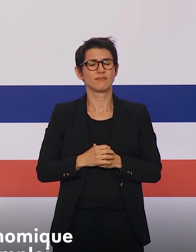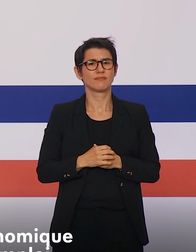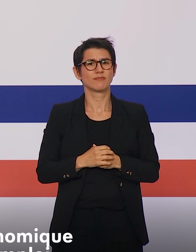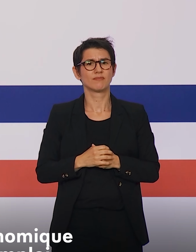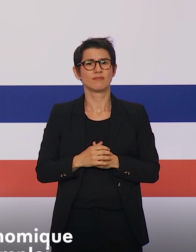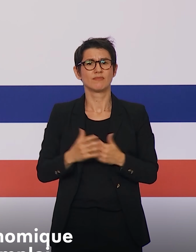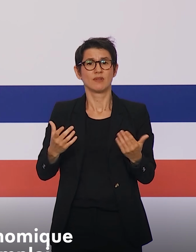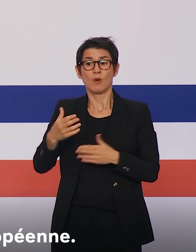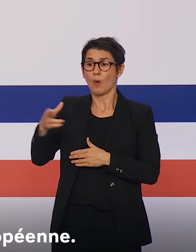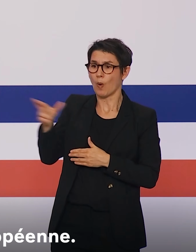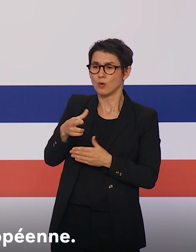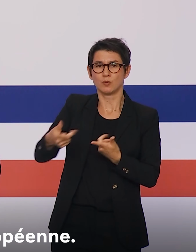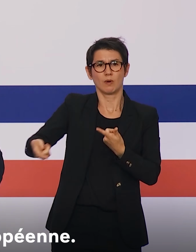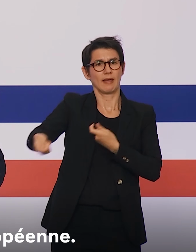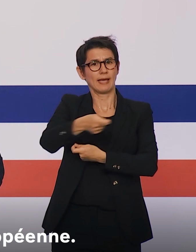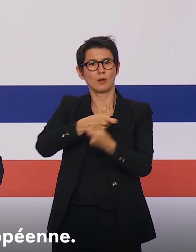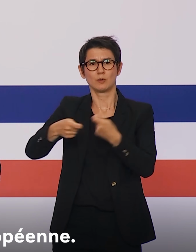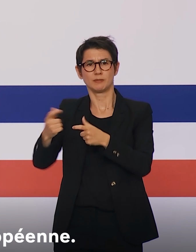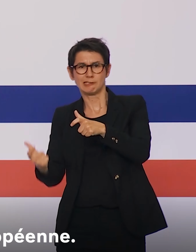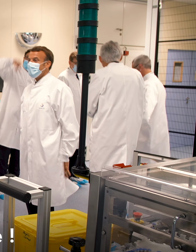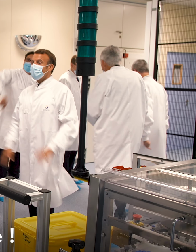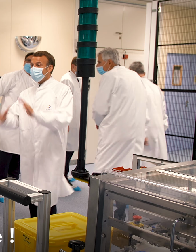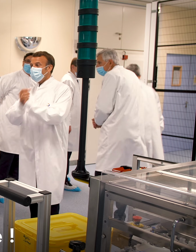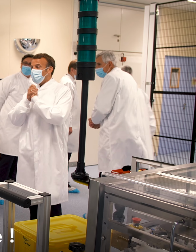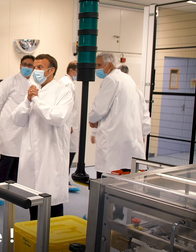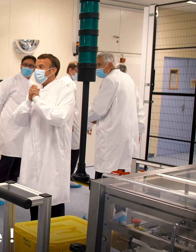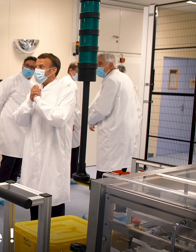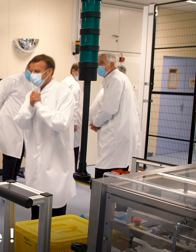pour l'emploi et de la coopération européenne.